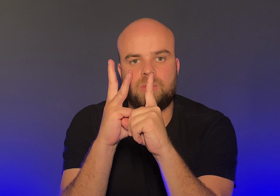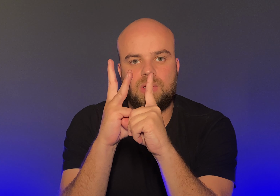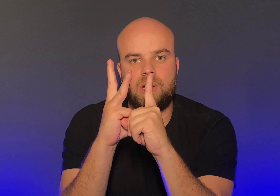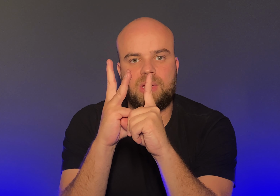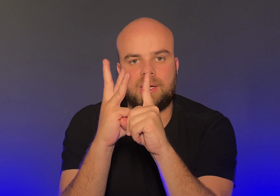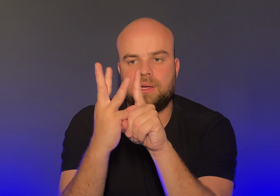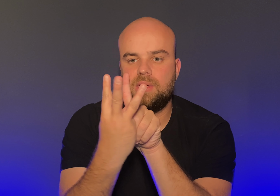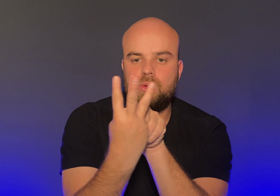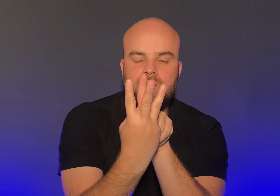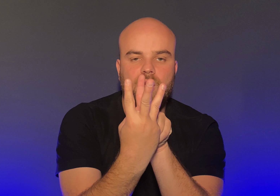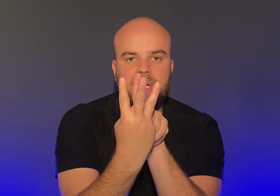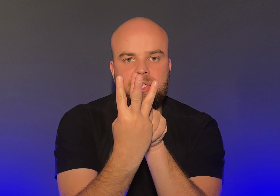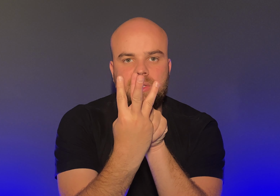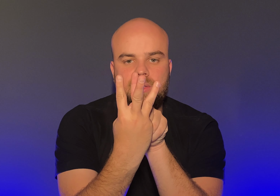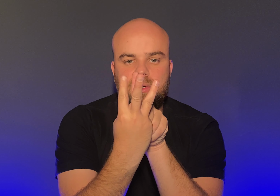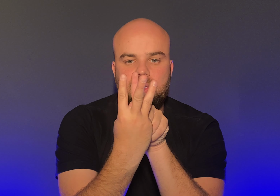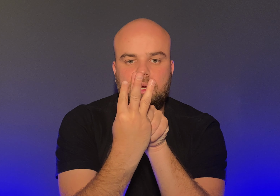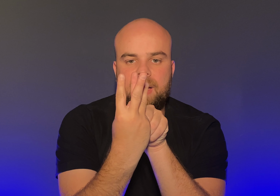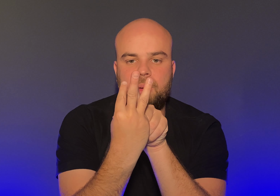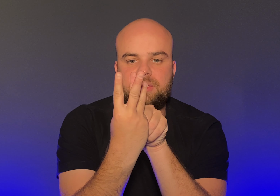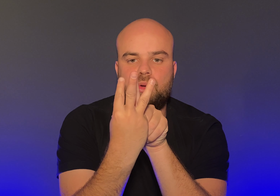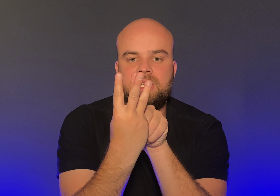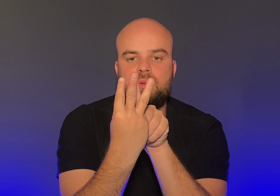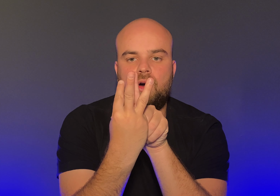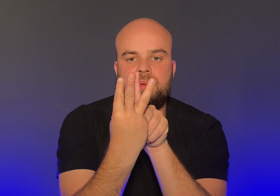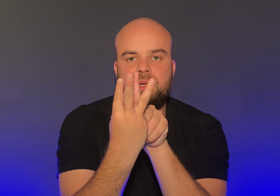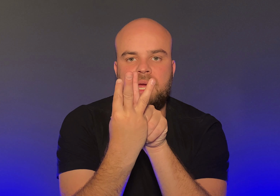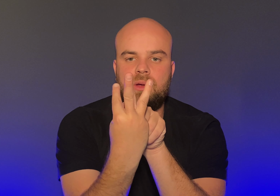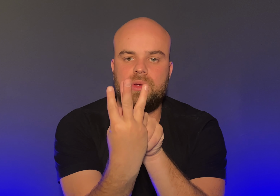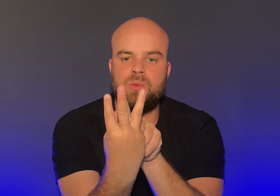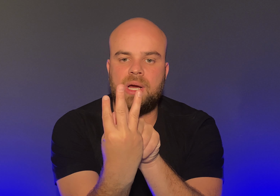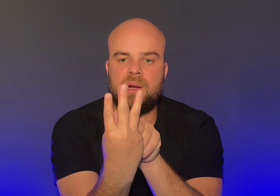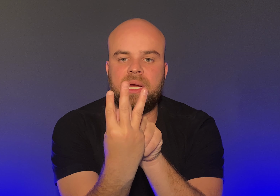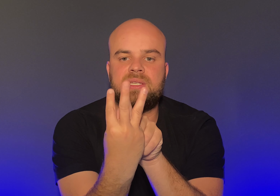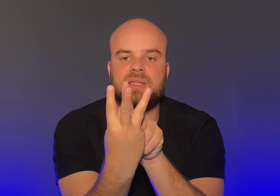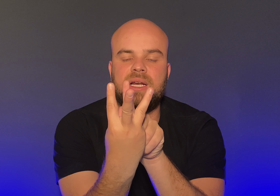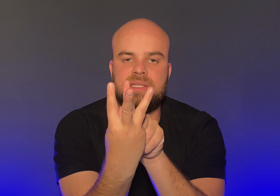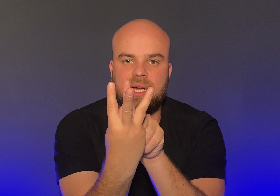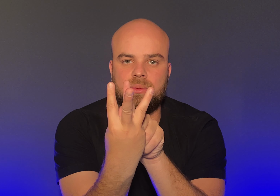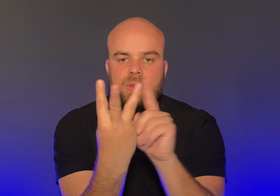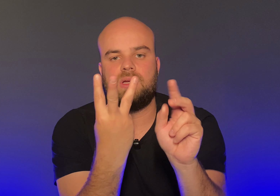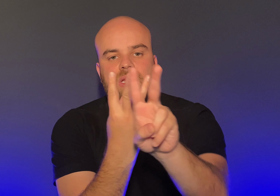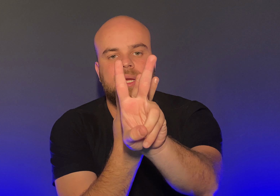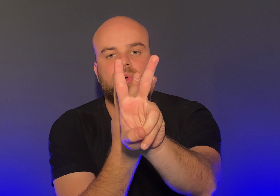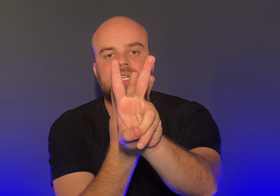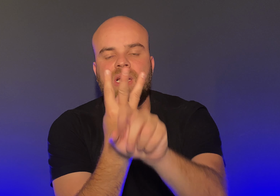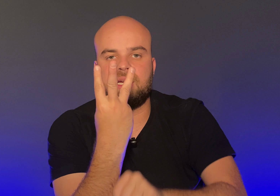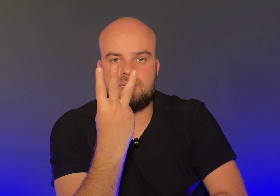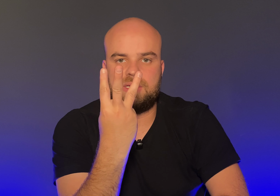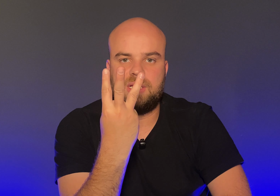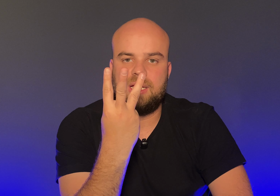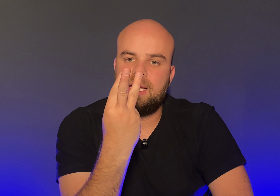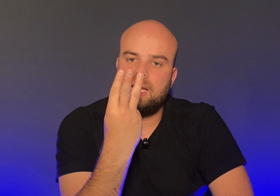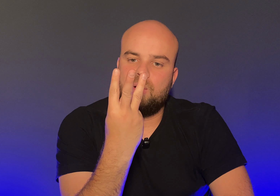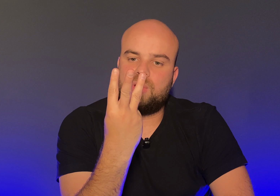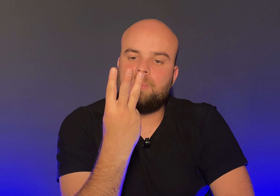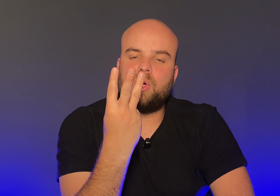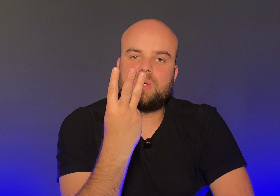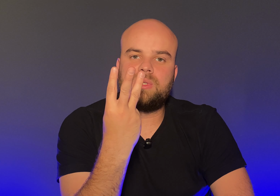losango que é o quê um volante aí mais dois homens de meio e um cara mais Centralizado E aí dois atacantes o que pode